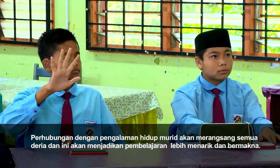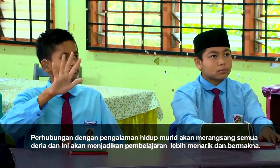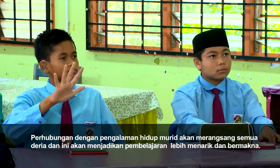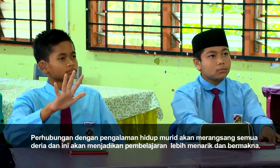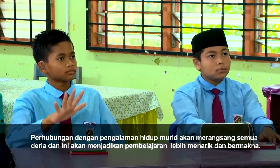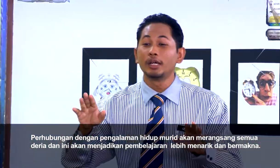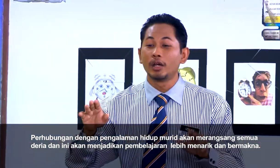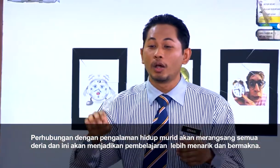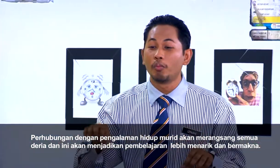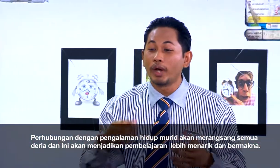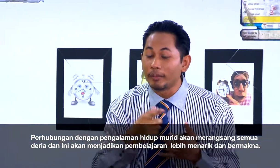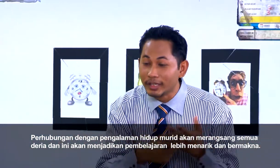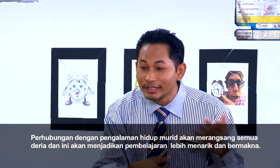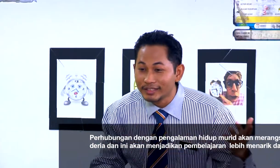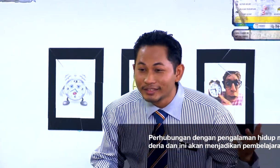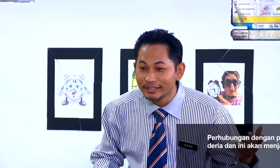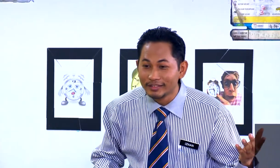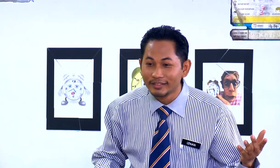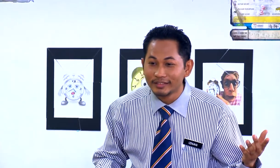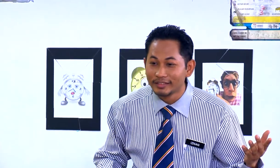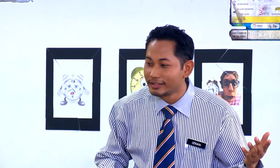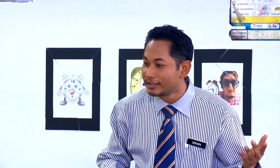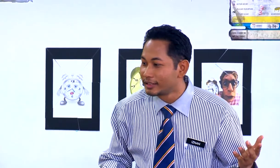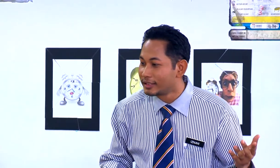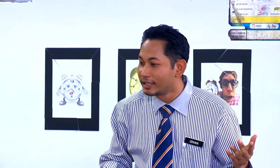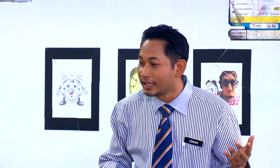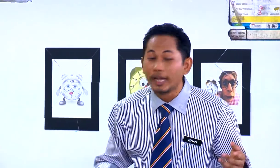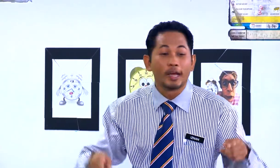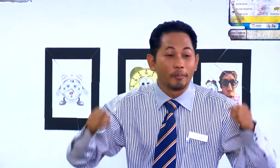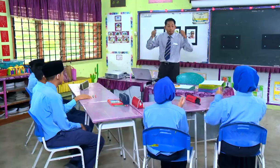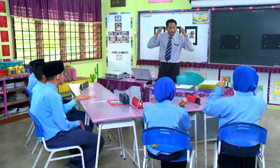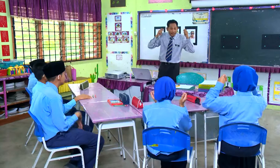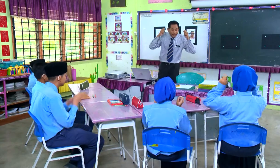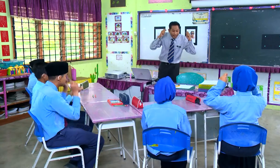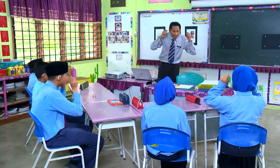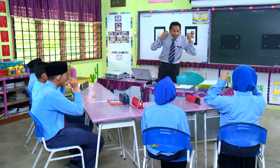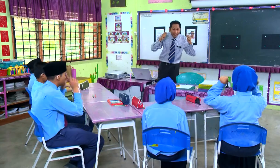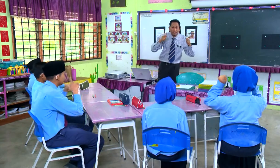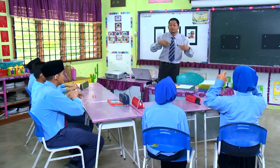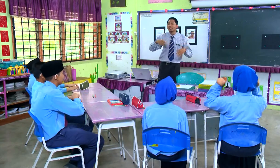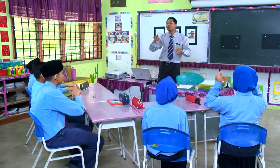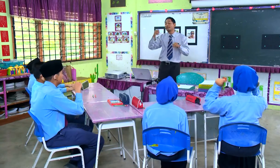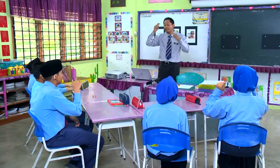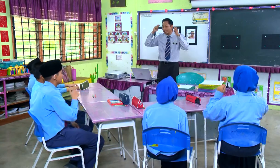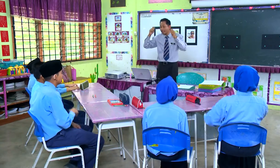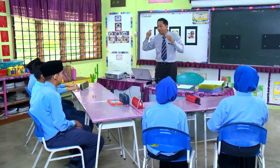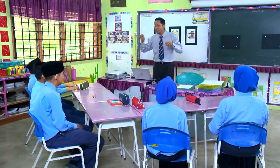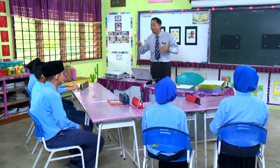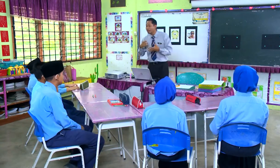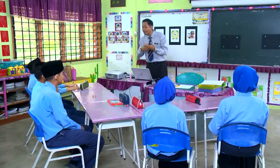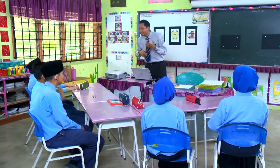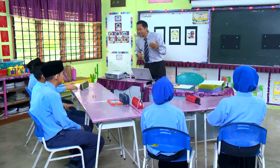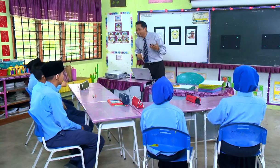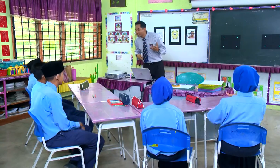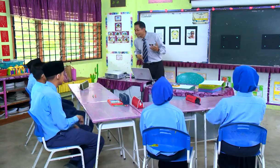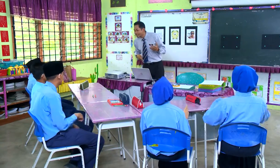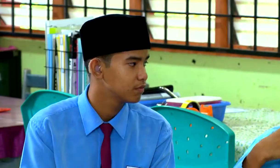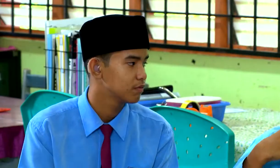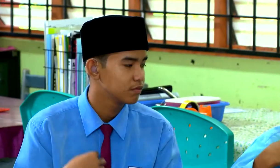sudah buat apa? Mandi. Mandi. Sudah mandi, buat apa? Pakai baju, solat.